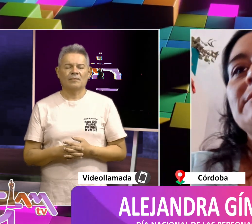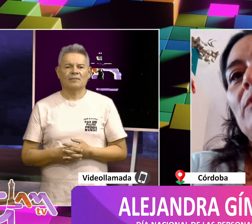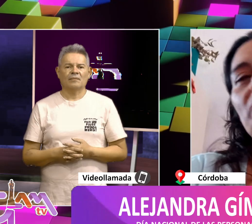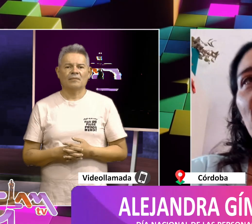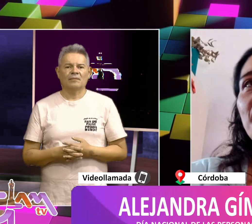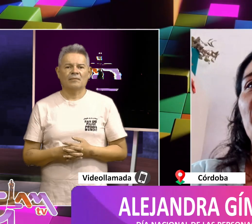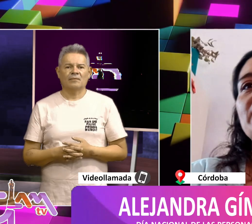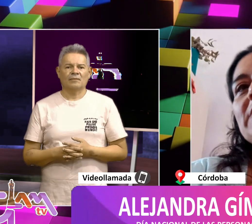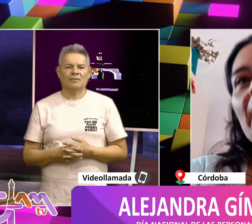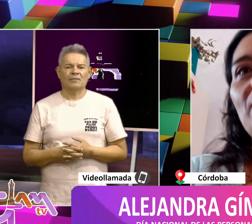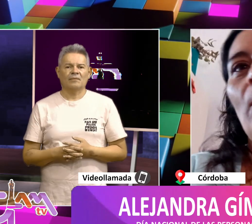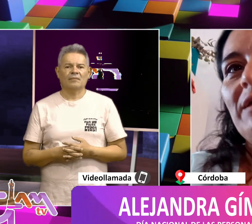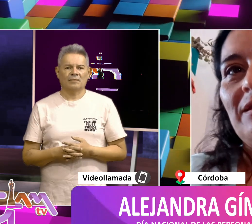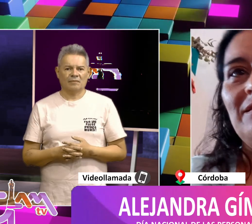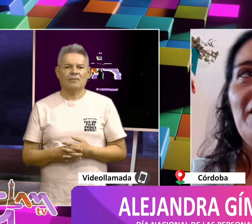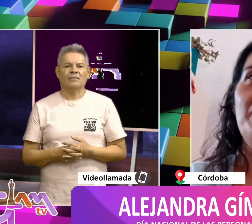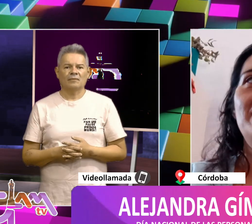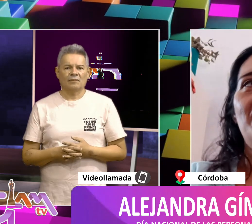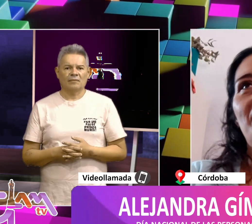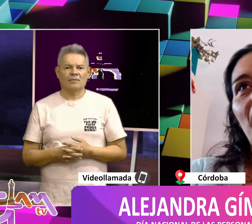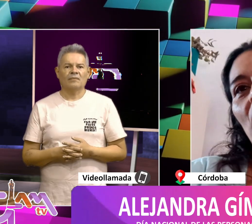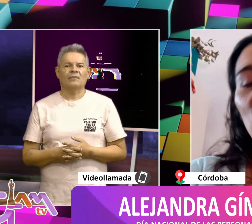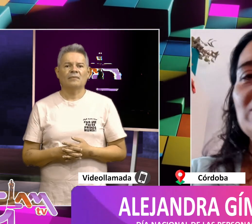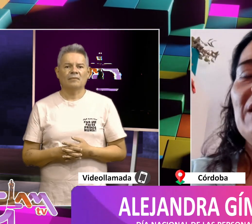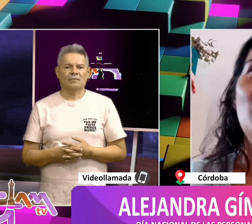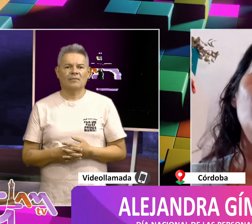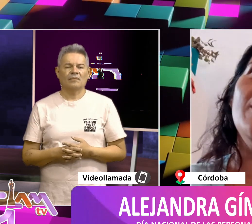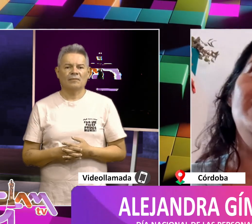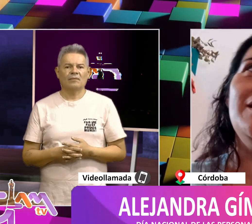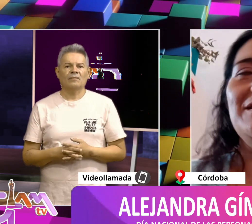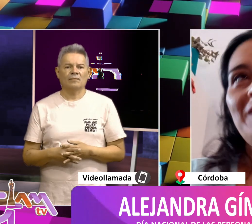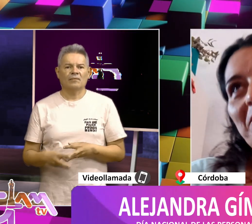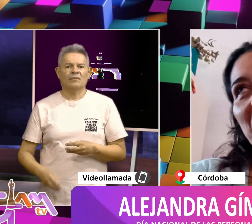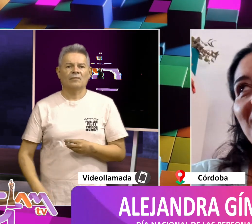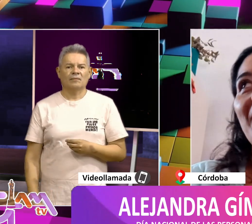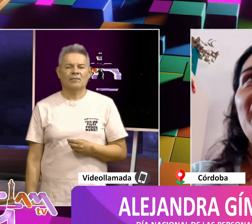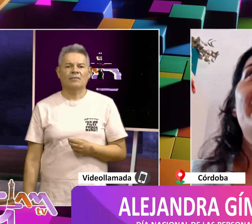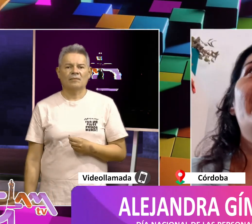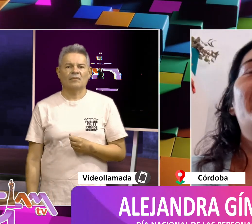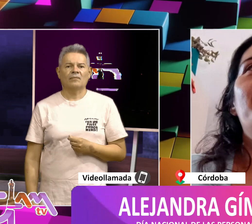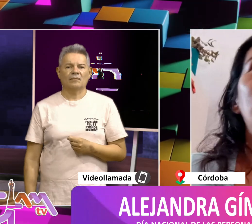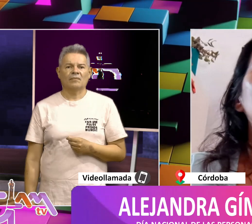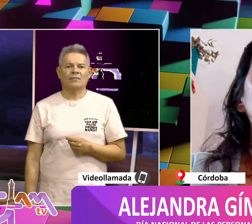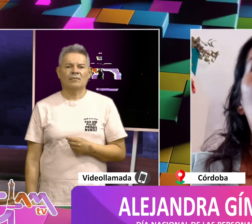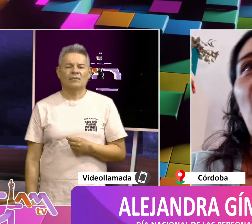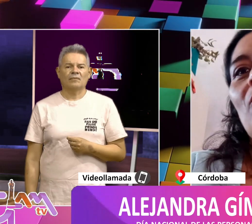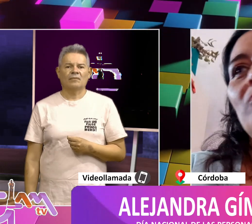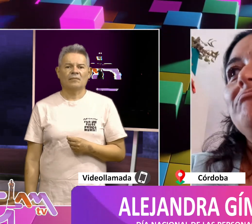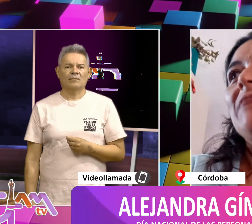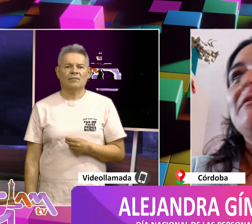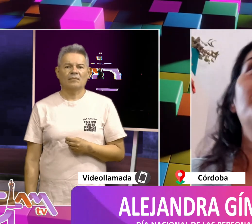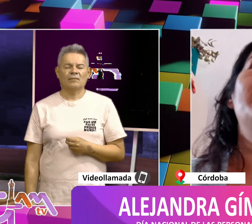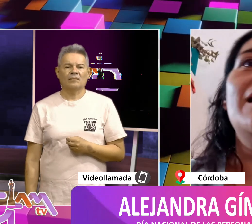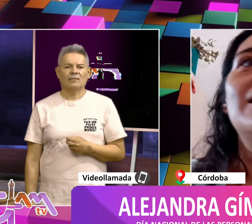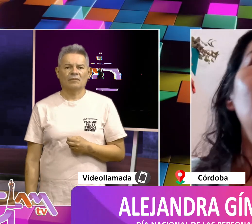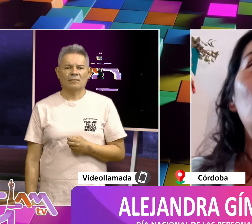a hacer un trámite ANSES, no hay quien interprete, van a un museo, no hay quien interprete. A